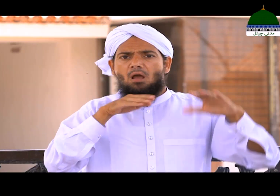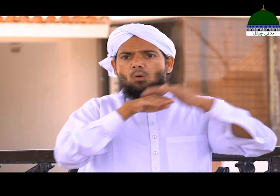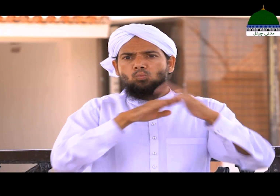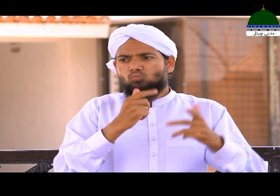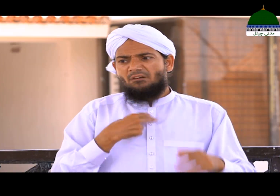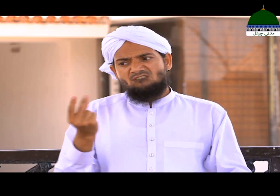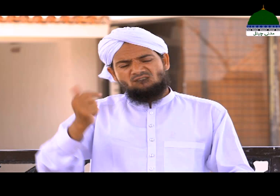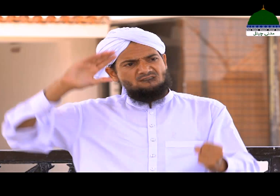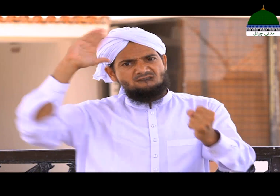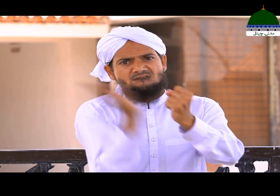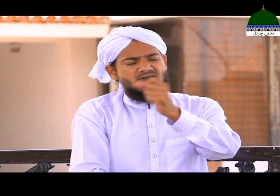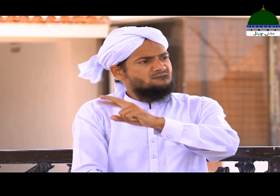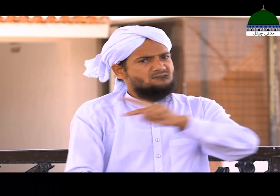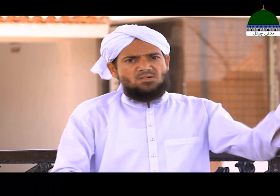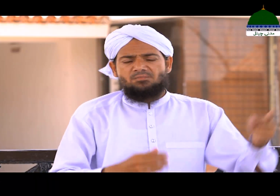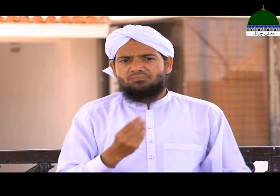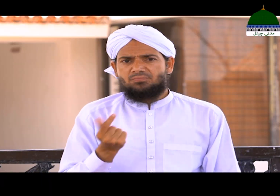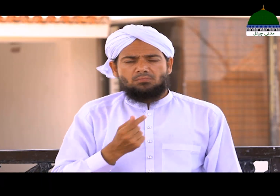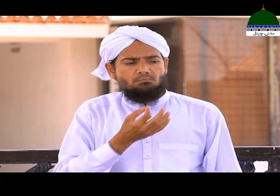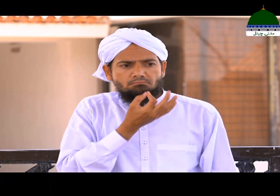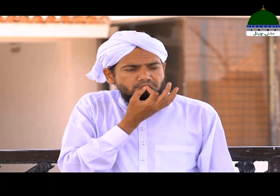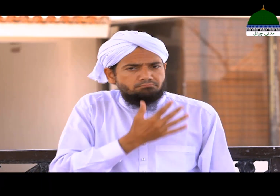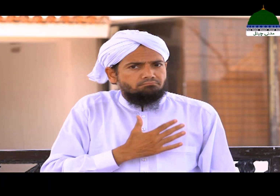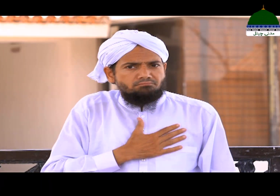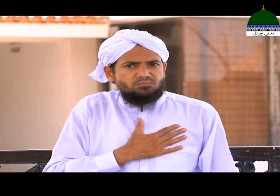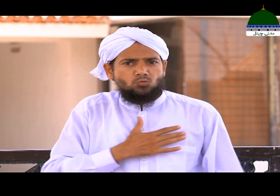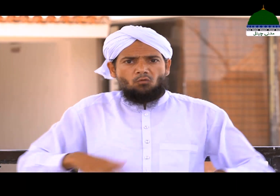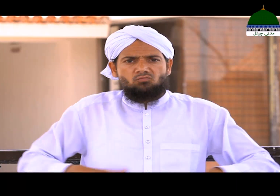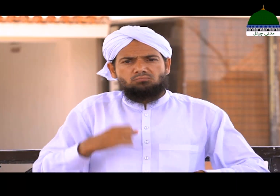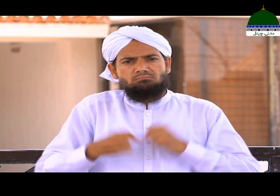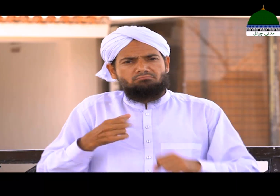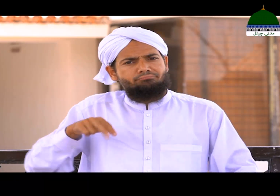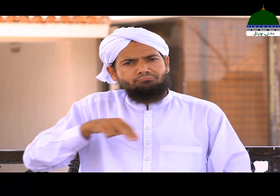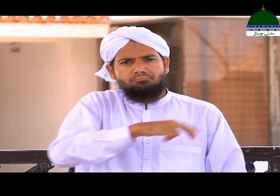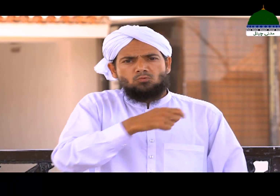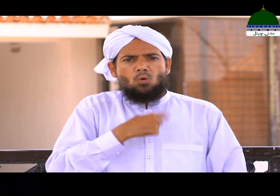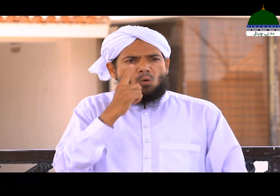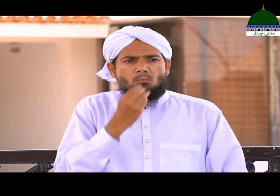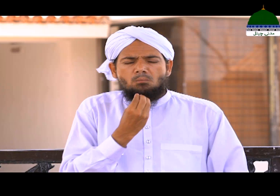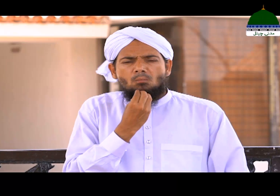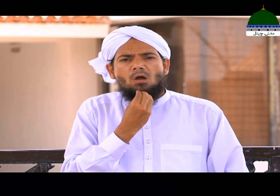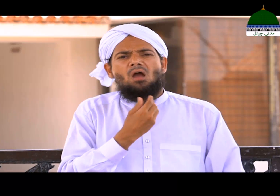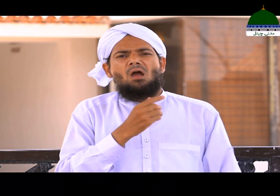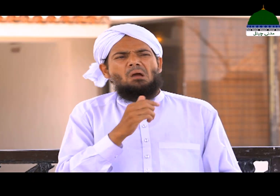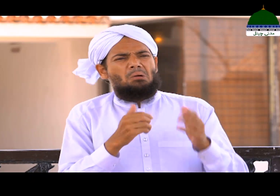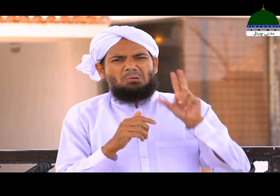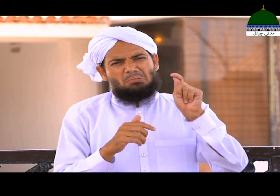اس جھونپڑی کو فوراً گرا دو۔ حکم پاتے ہی سپاہی جھونپڑی کی طرف بڑھے۔ بڑھیا اس وقت وہاں موجود نہ